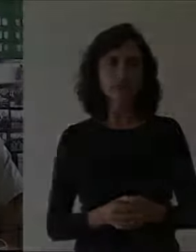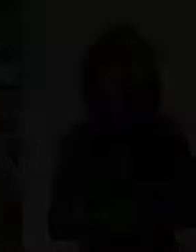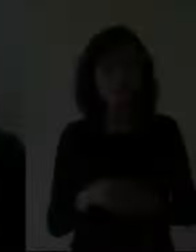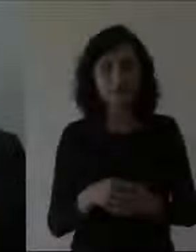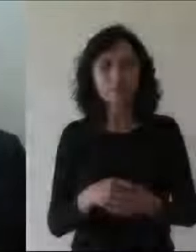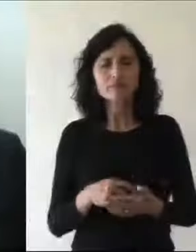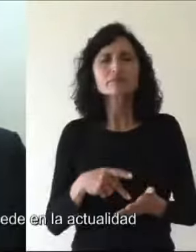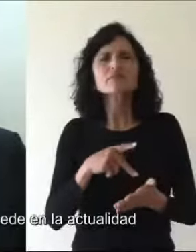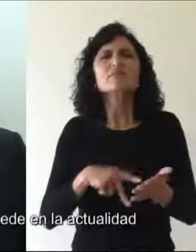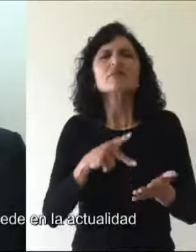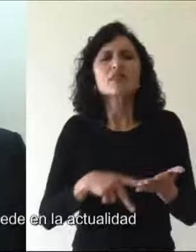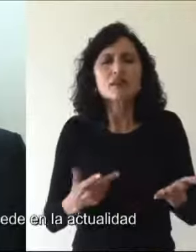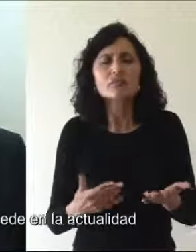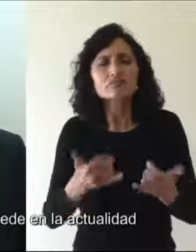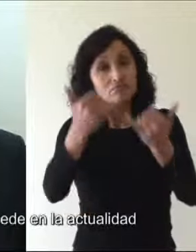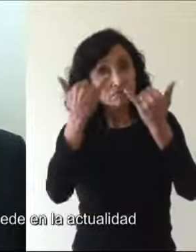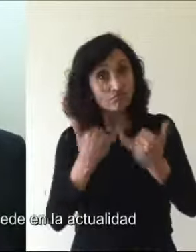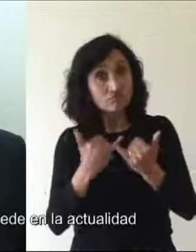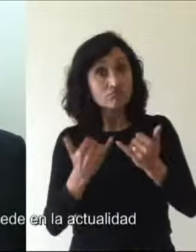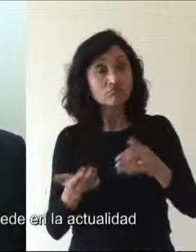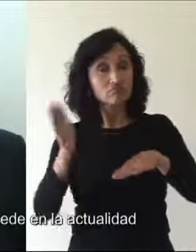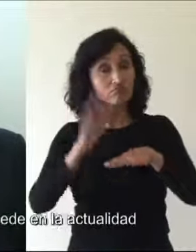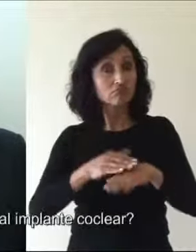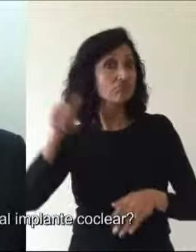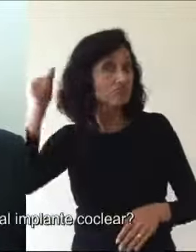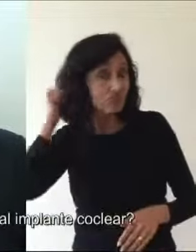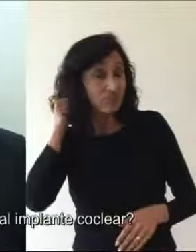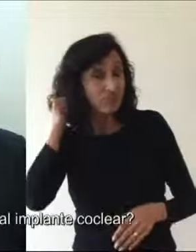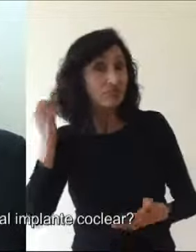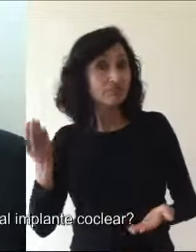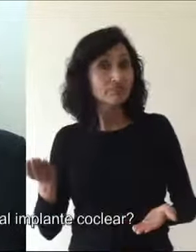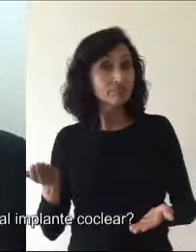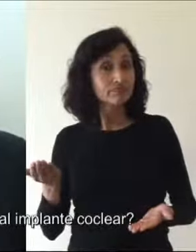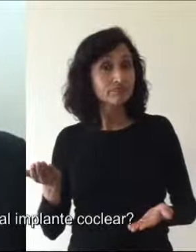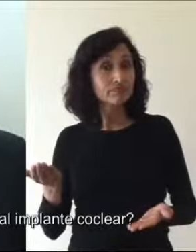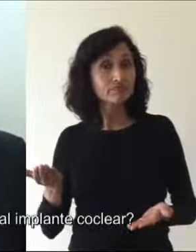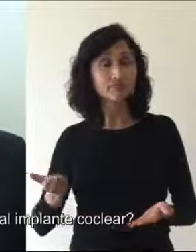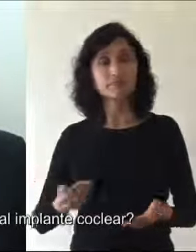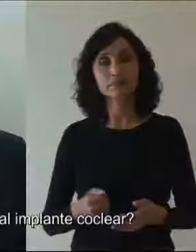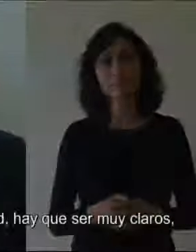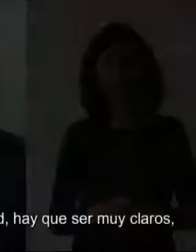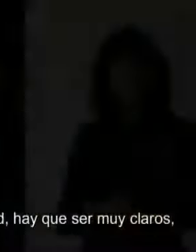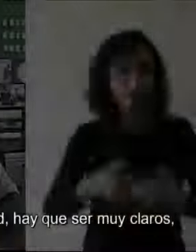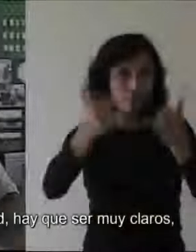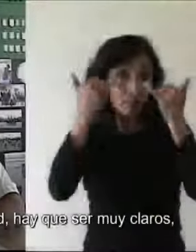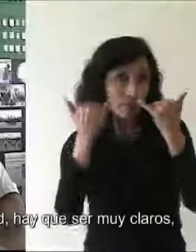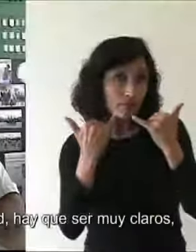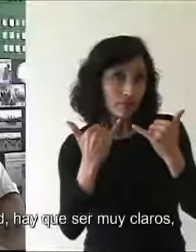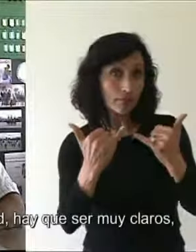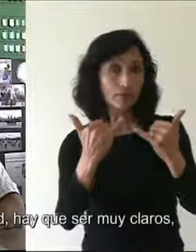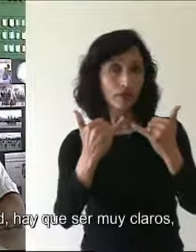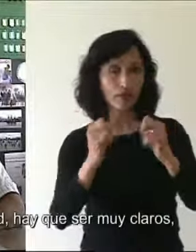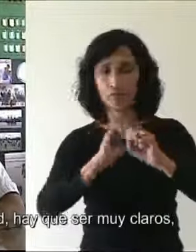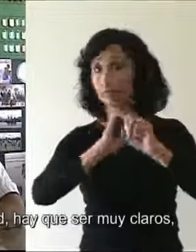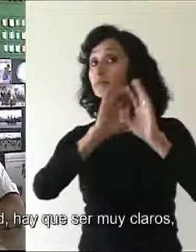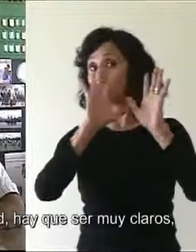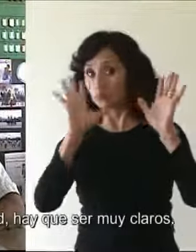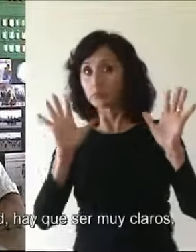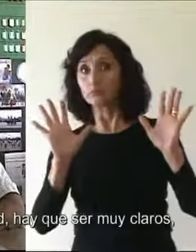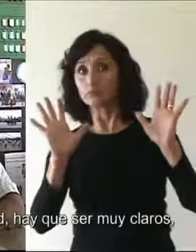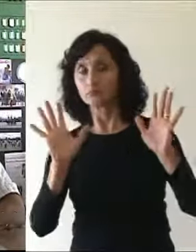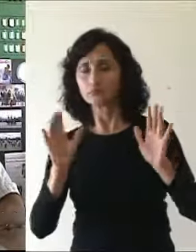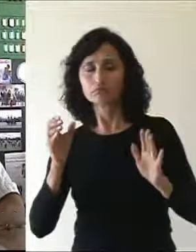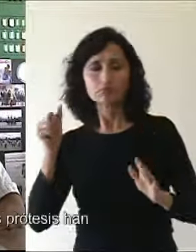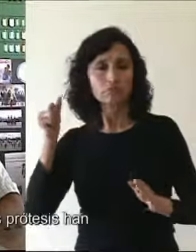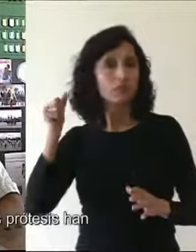la prótesis. ¿Qué sucede en la actualidad respecto al implante coclear? En la actualidad, hay que ser